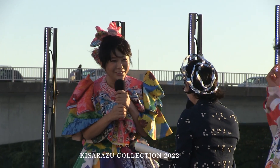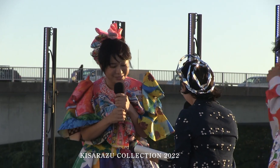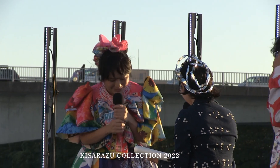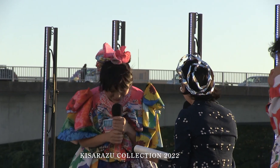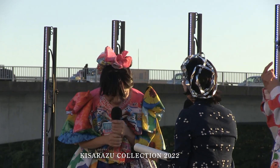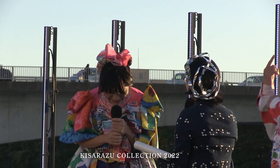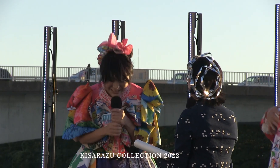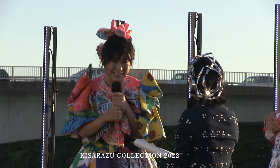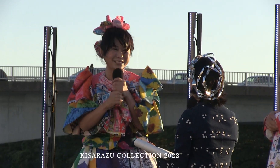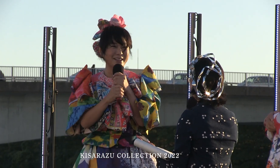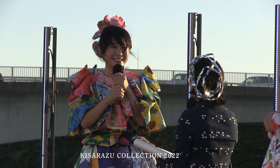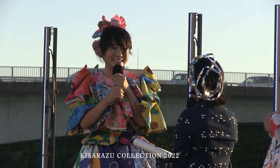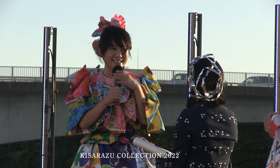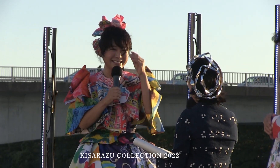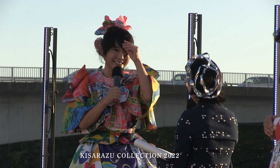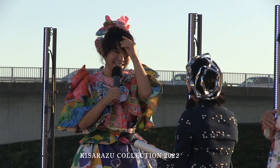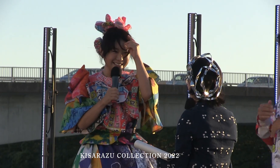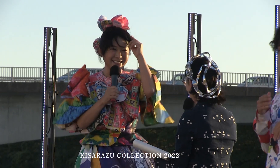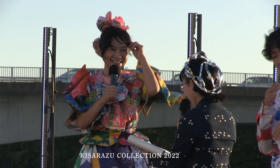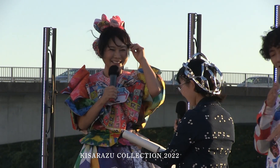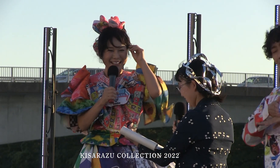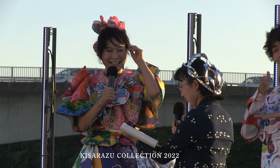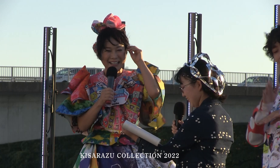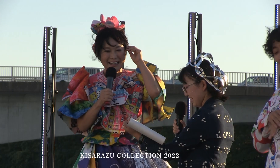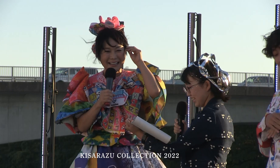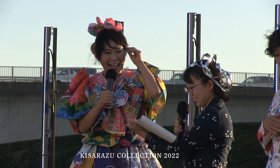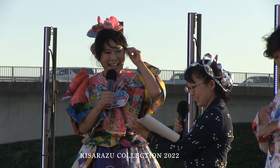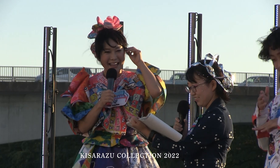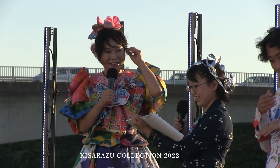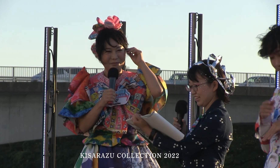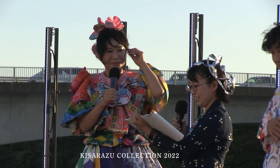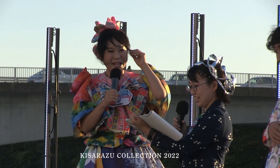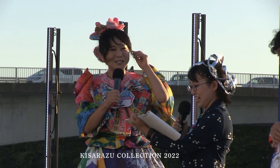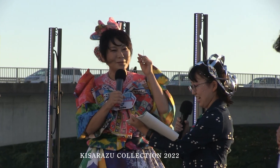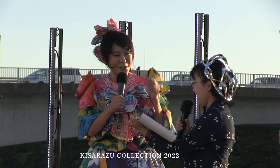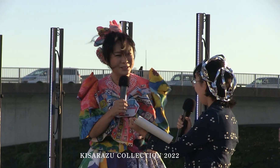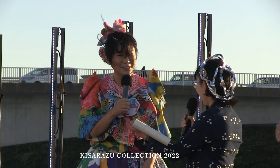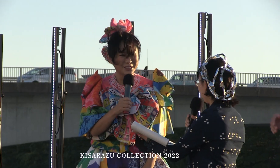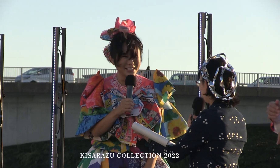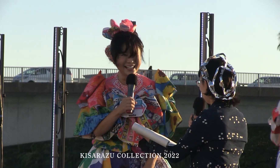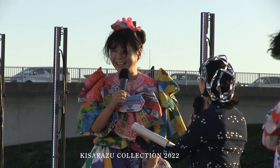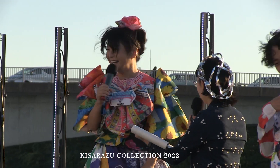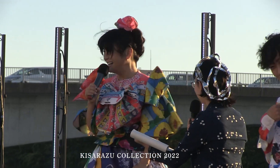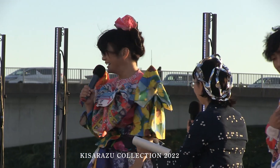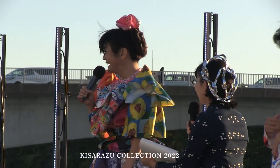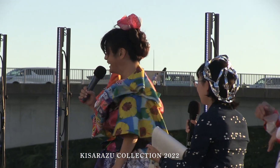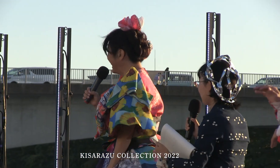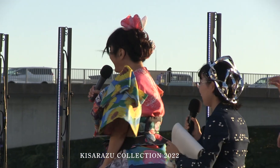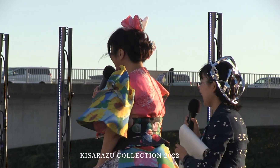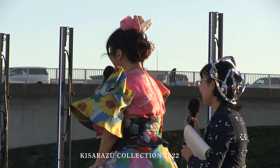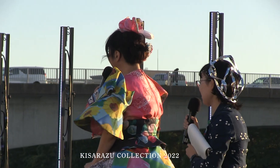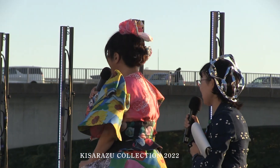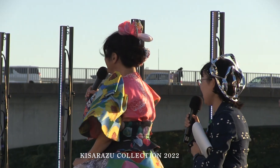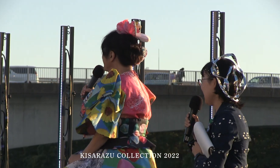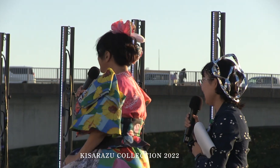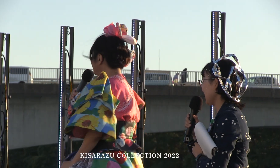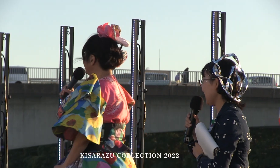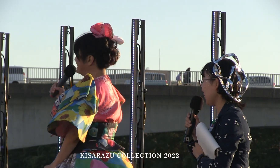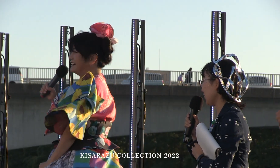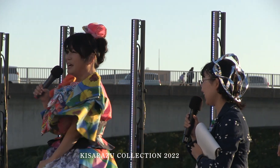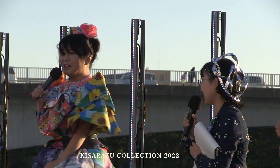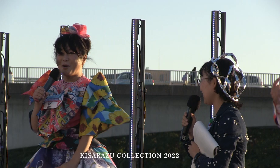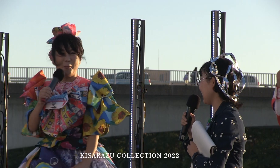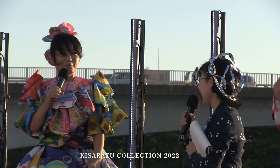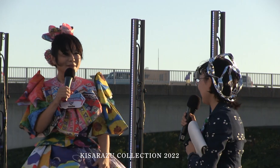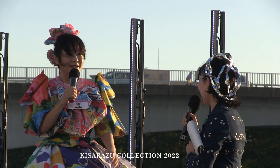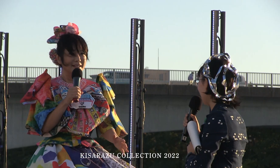とう。そういう感謝します。 はい。 ね、大丈夫？ はい、大丈夫です。ちょっと私も